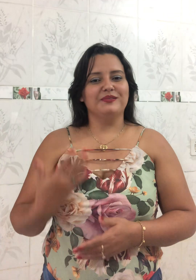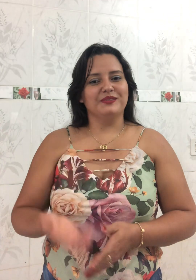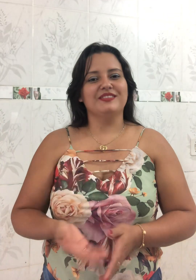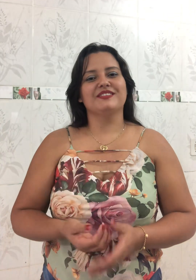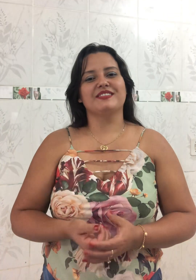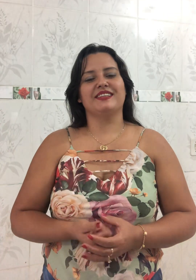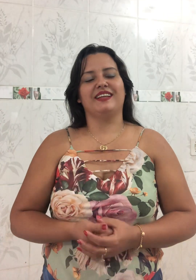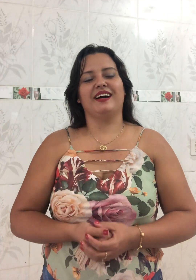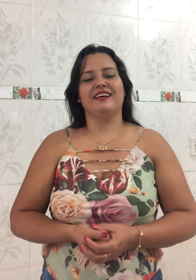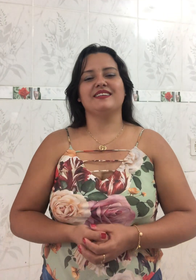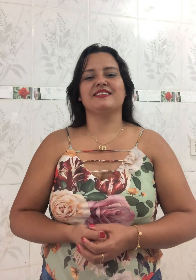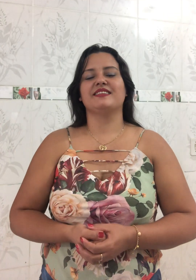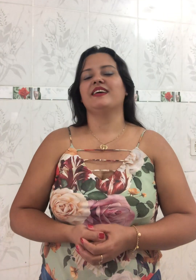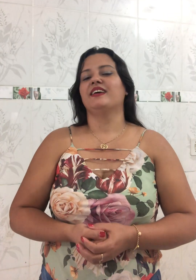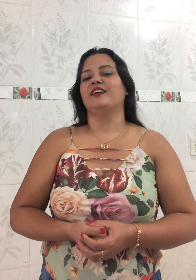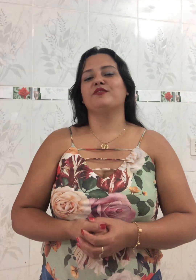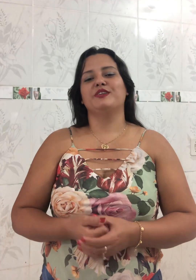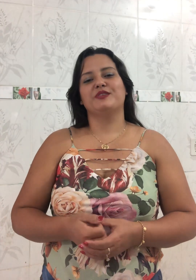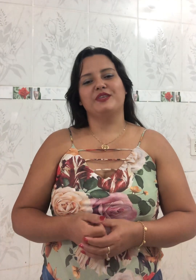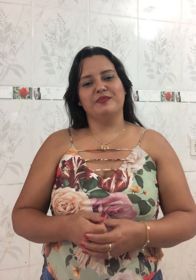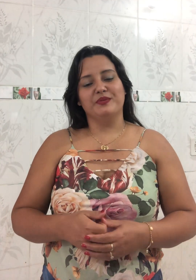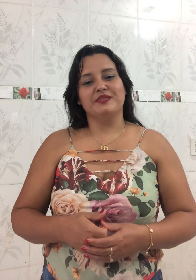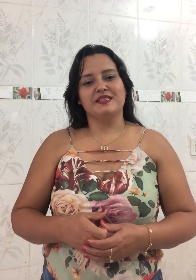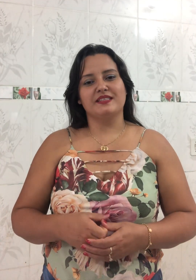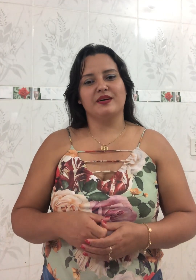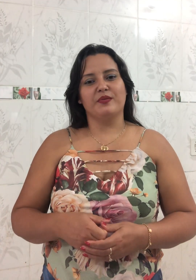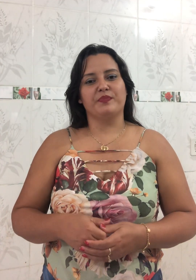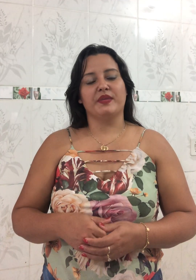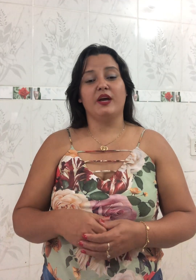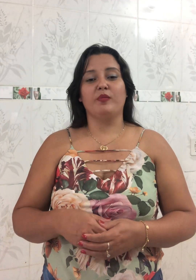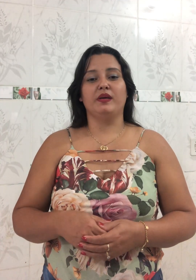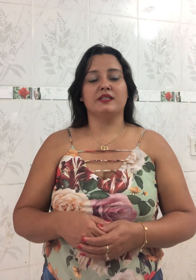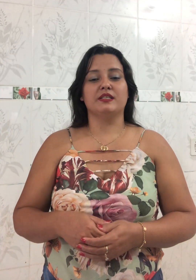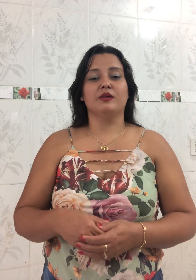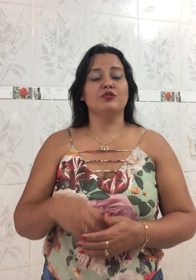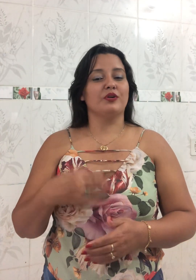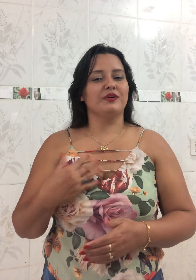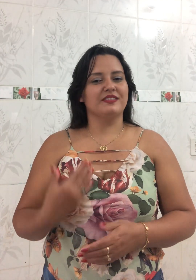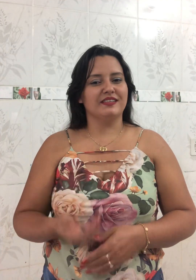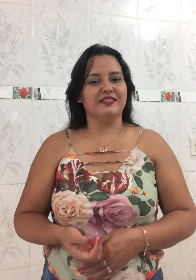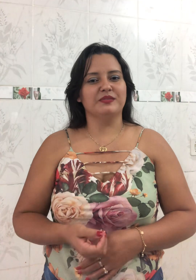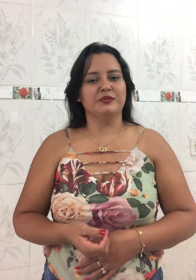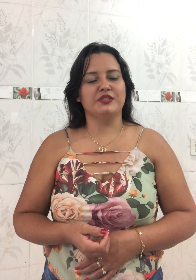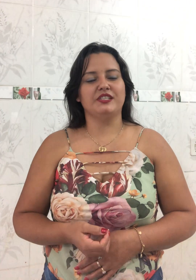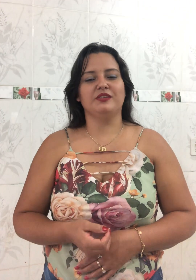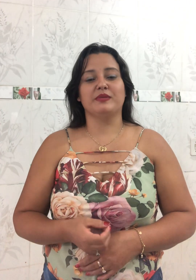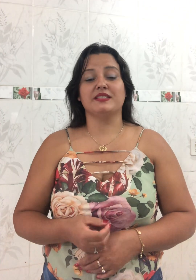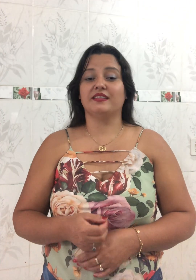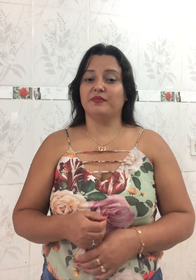aprendendo os sinais. Eu vejo que muitos estão realmente não só gostando, curtindo, mas que também